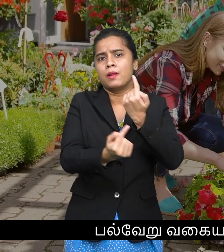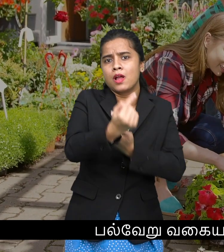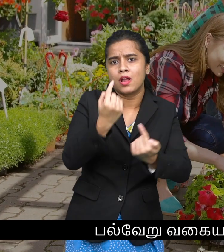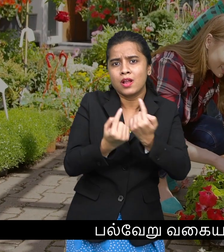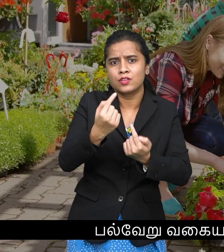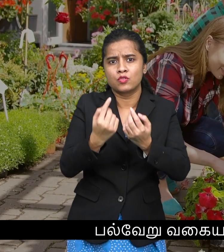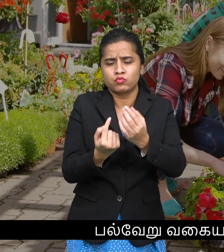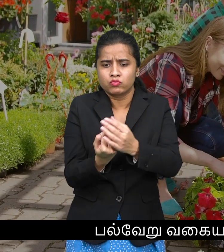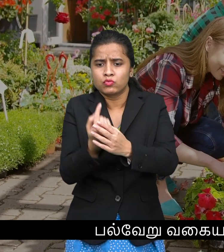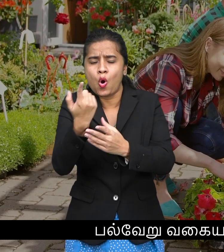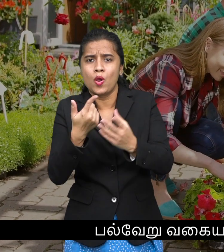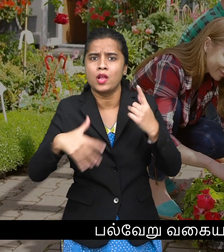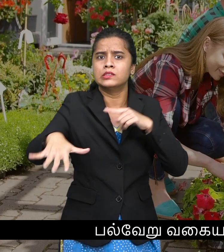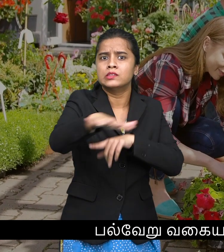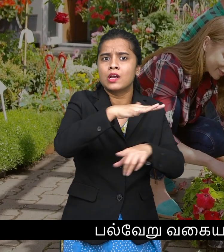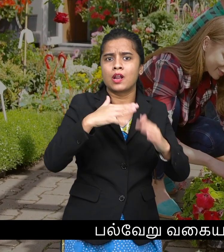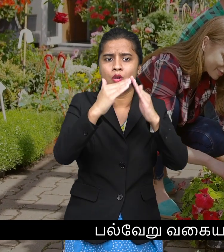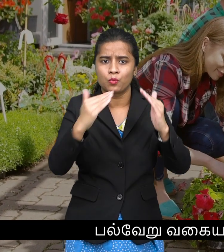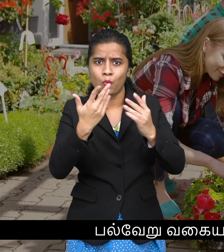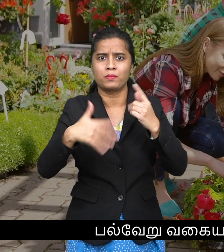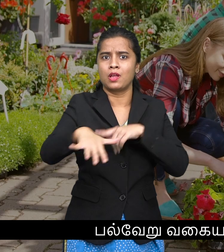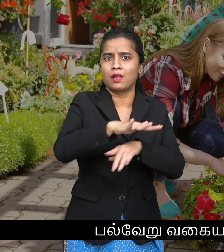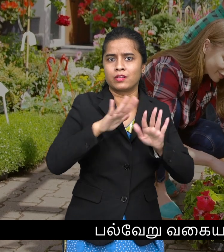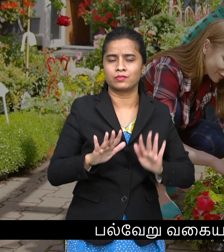வகையான தாவரங்கள் வளரும்.